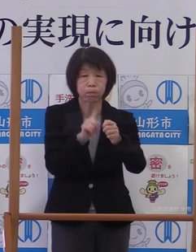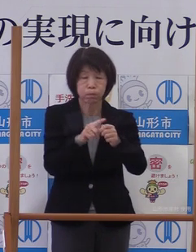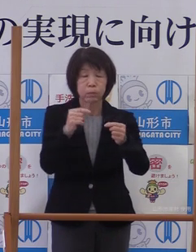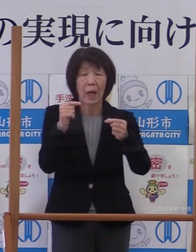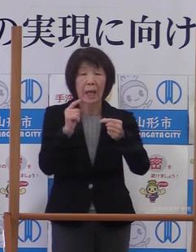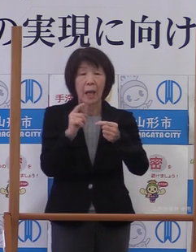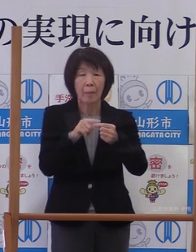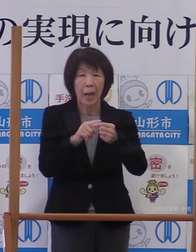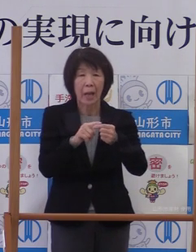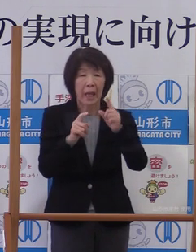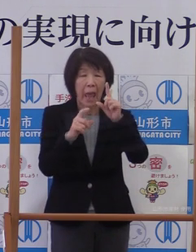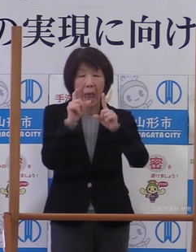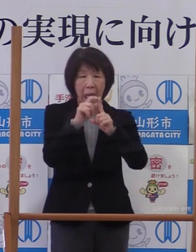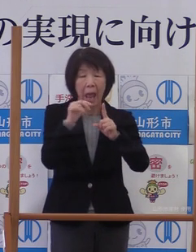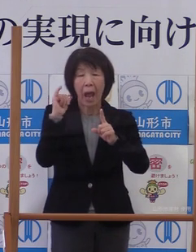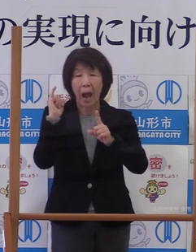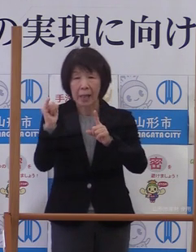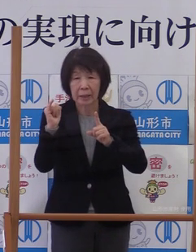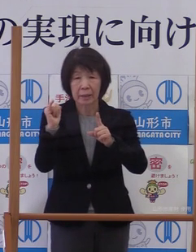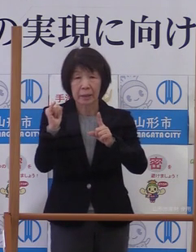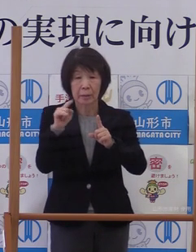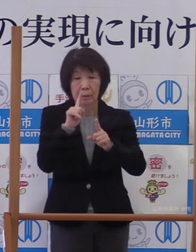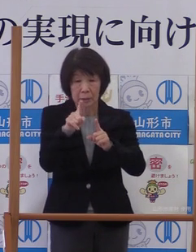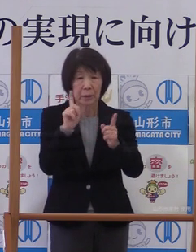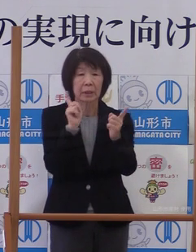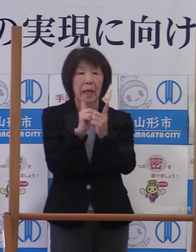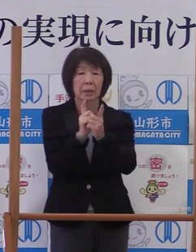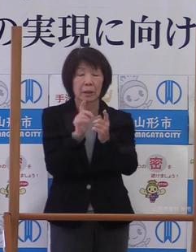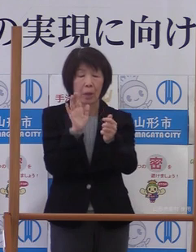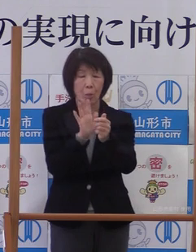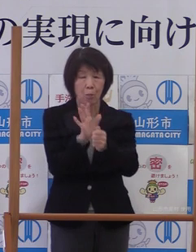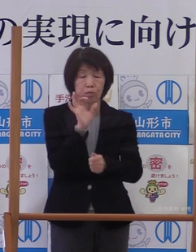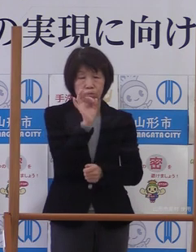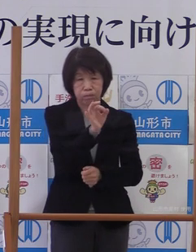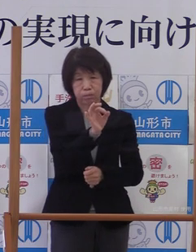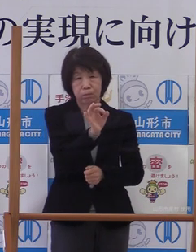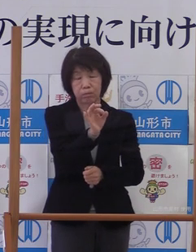形 AIB に対して補助を行います。